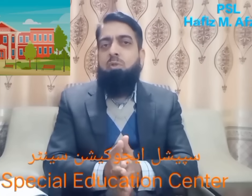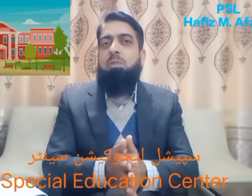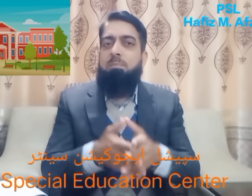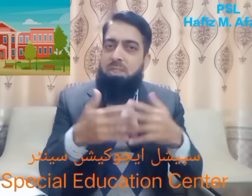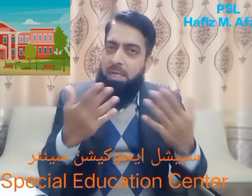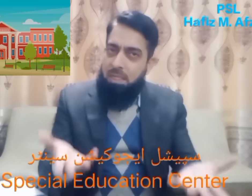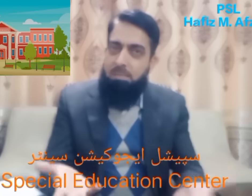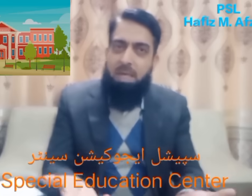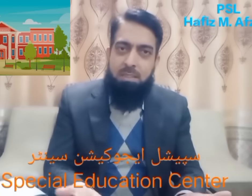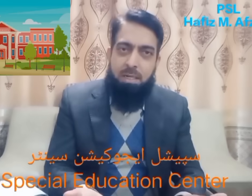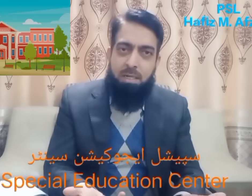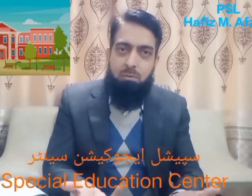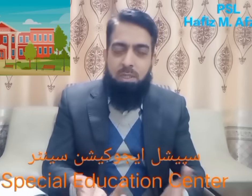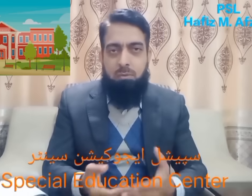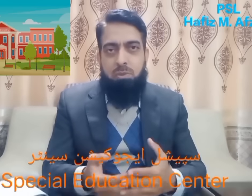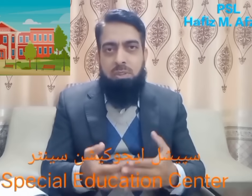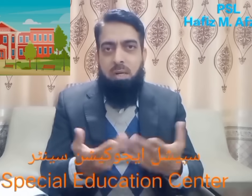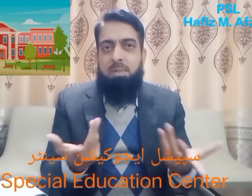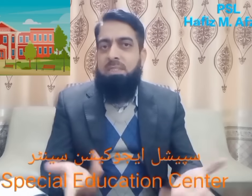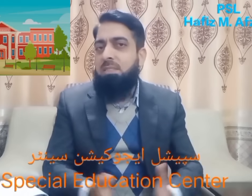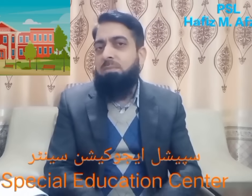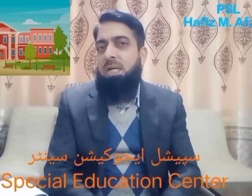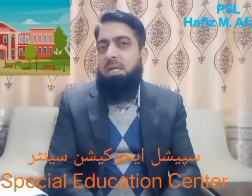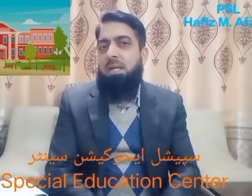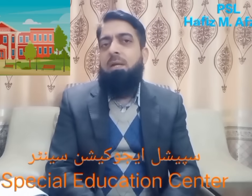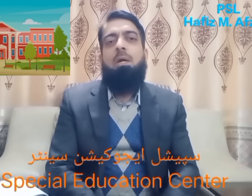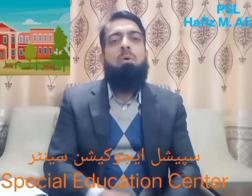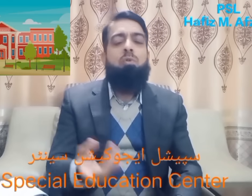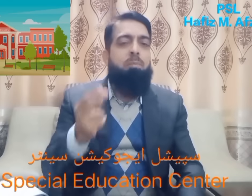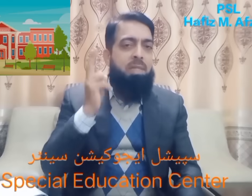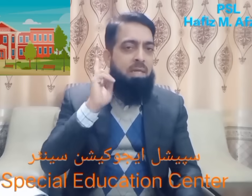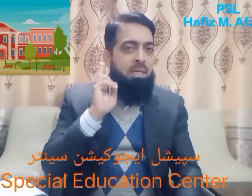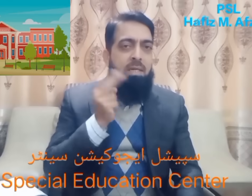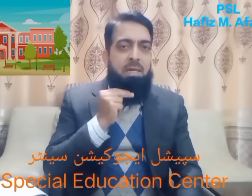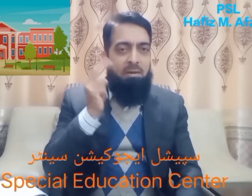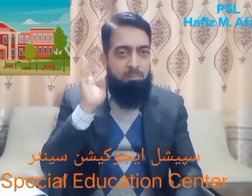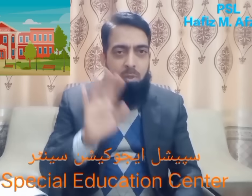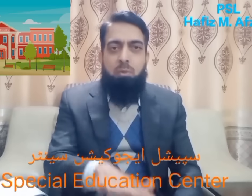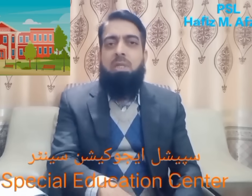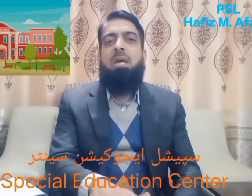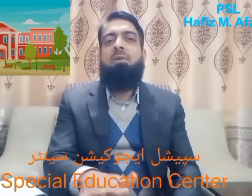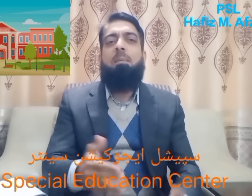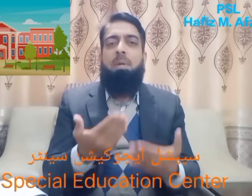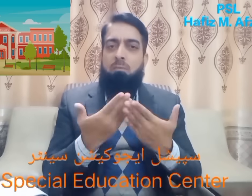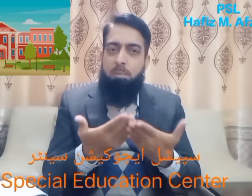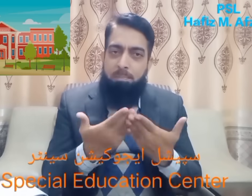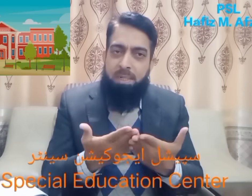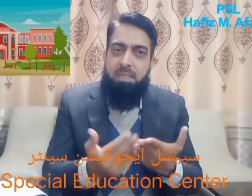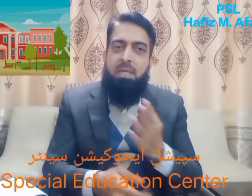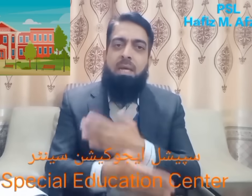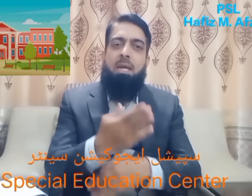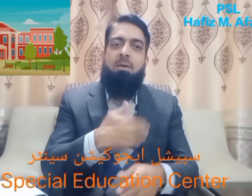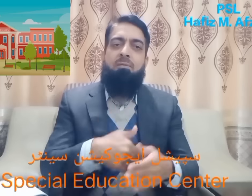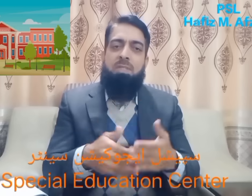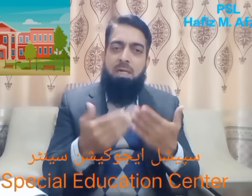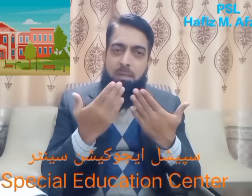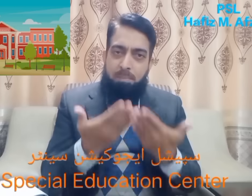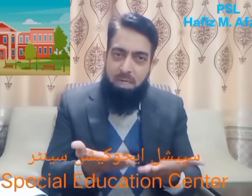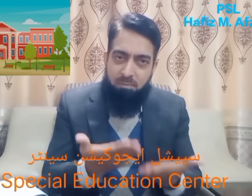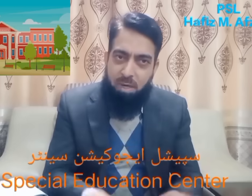उसको समझाने की बात कर रहे होते हैं तो जितना मर्जी समझा लें, उसको बता दें कि डेफ भी होते हैं वहाँ पे, वो भी पढ़ते हैं, फिजिकल इम्पेयर्ड भी वहाँ